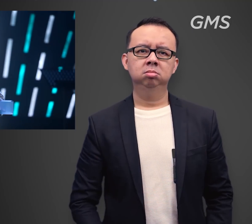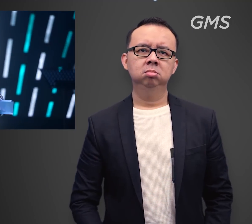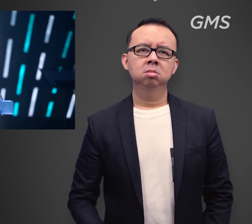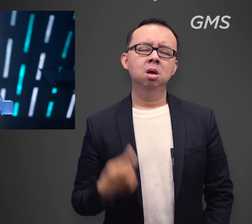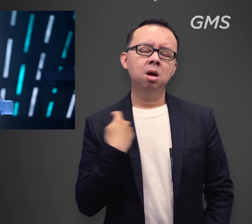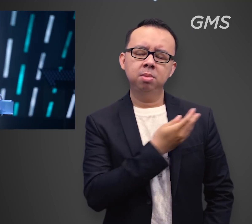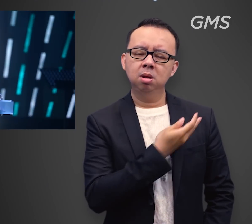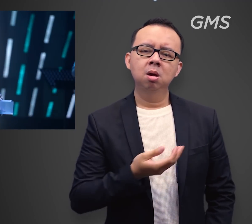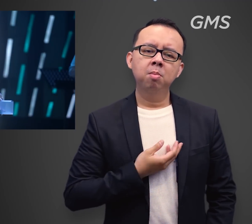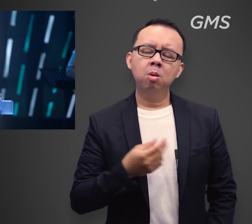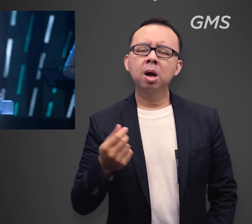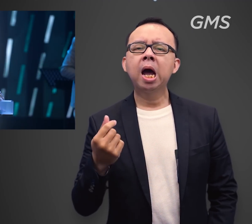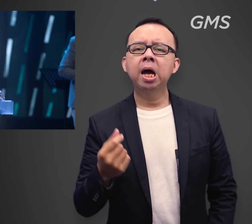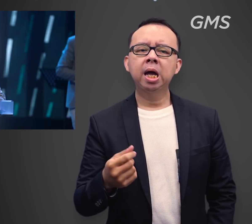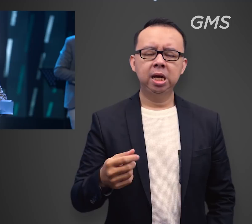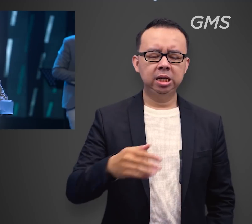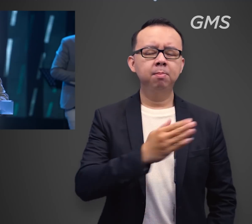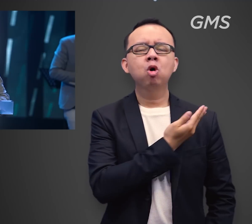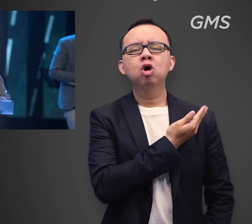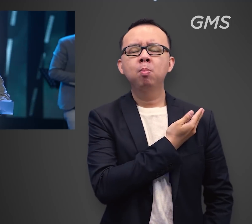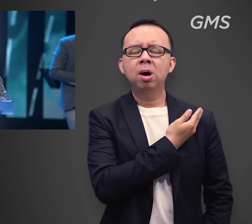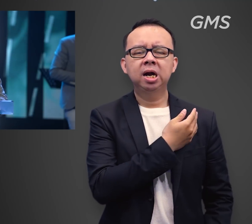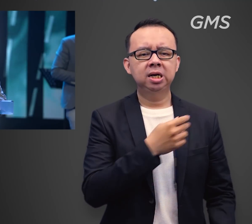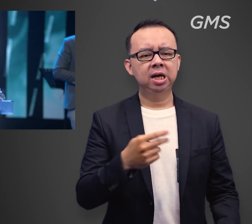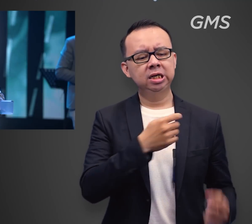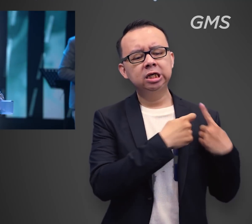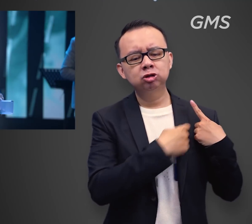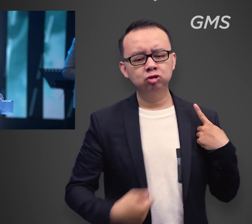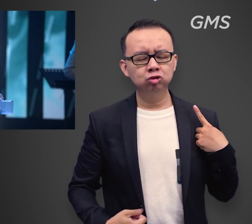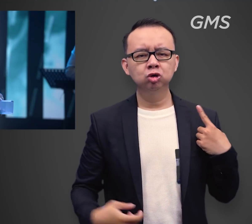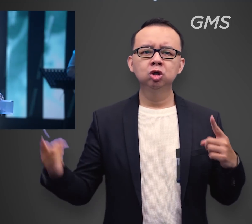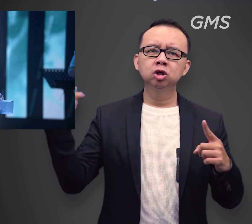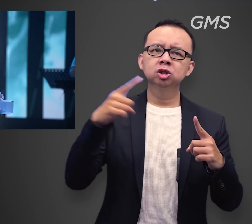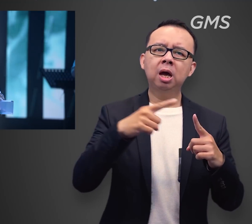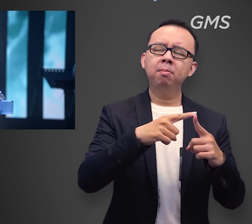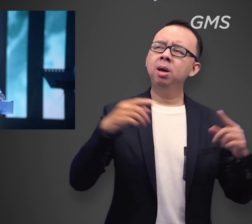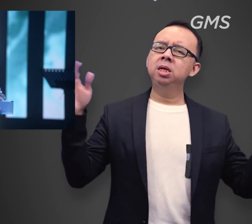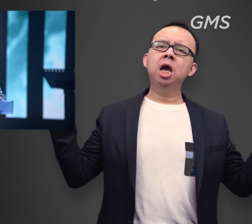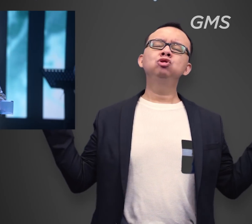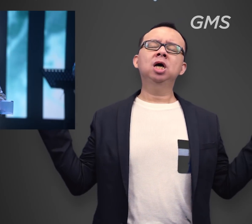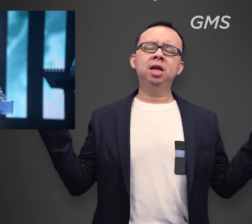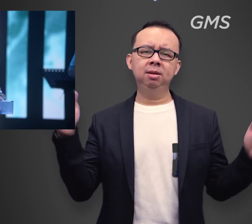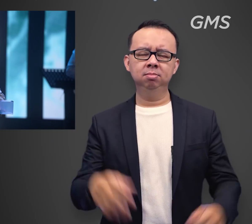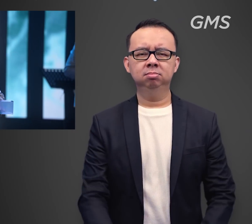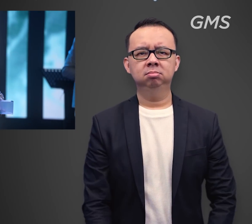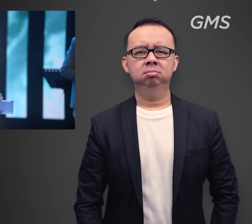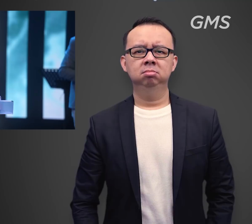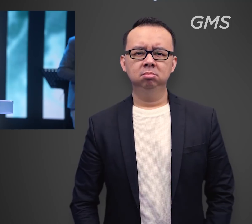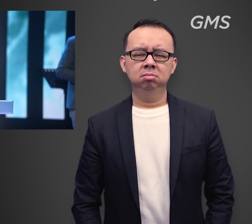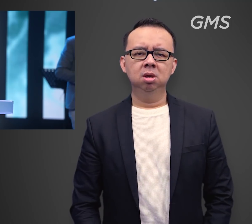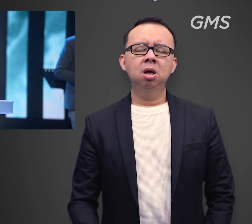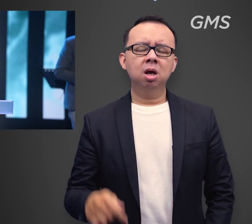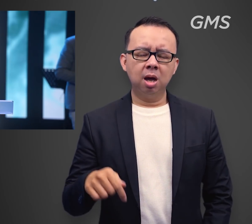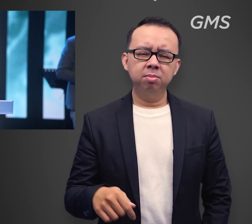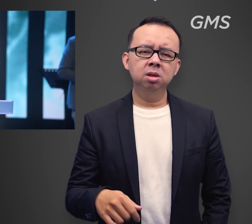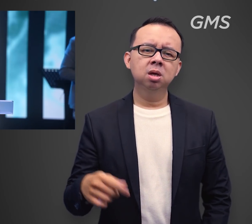pengorbanan Kristus, bahkan sampai di atas kayu salib. Sehingga yang seharusnya kami binasa oleh karena pemberontakan kami,